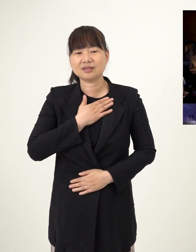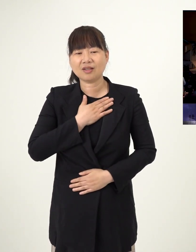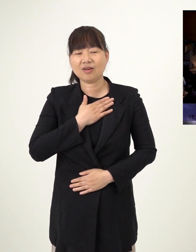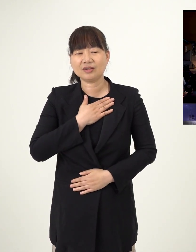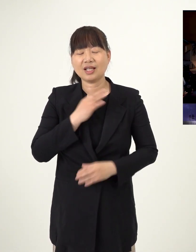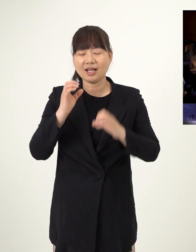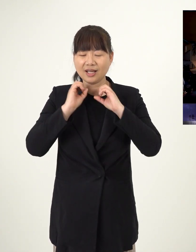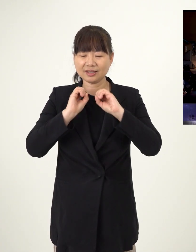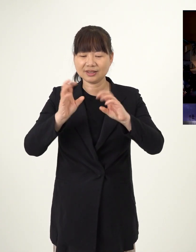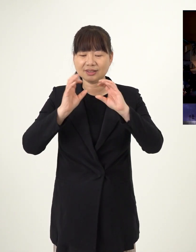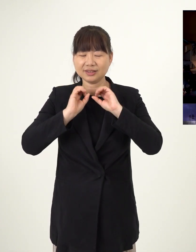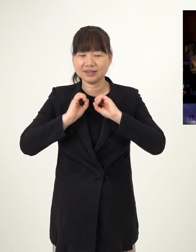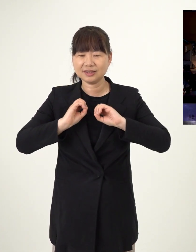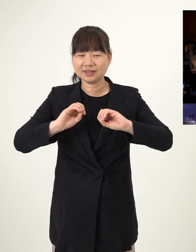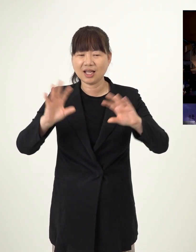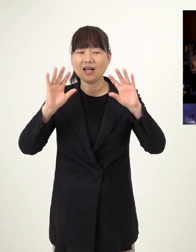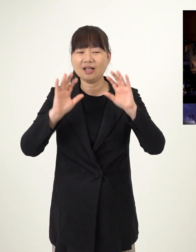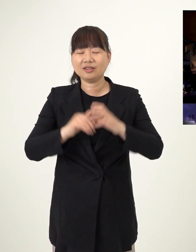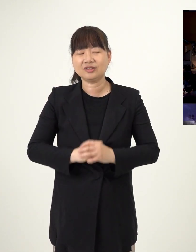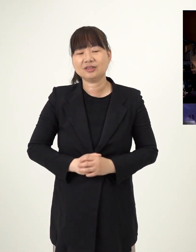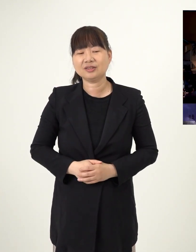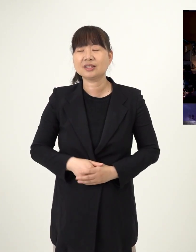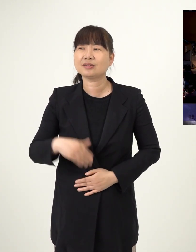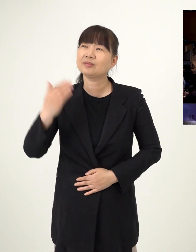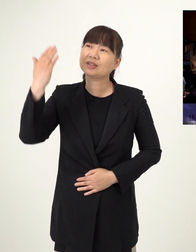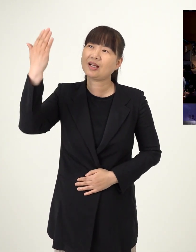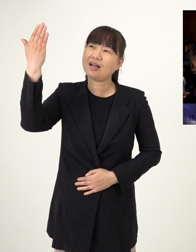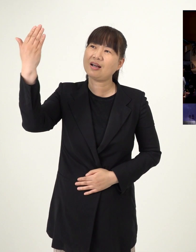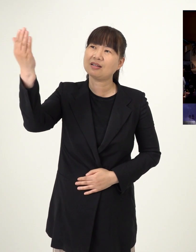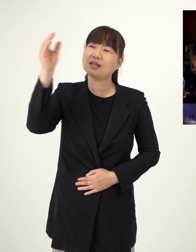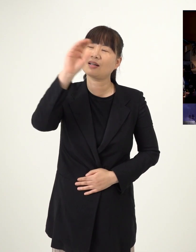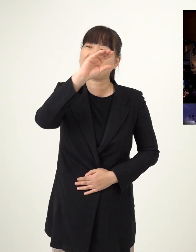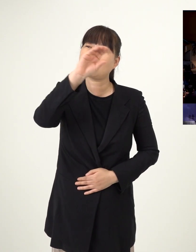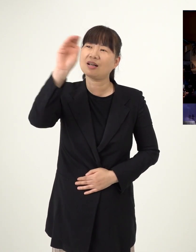나는 전하리. 그